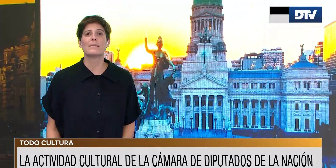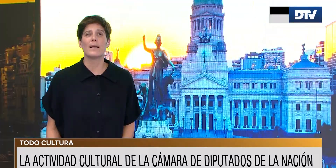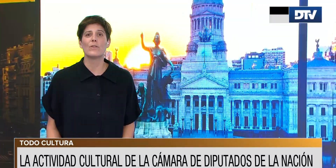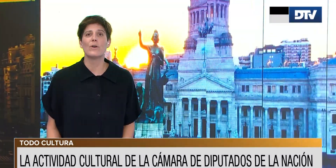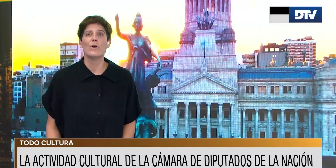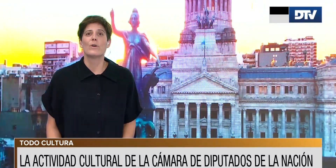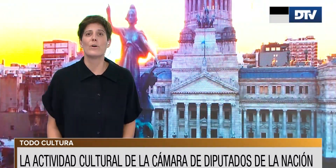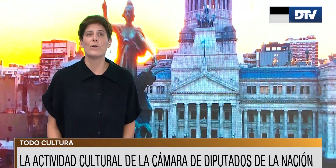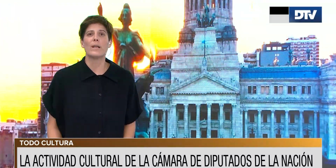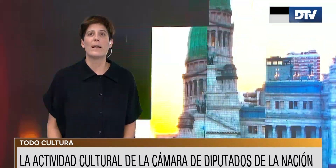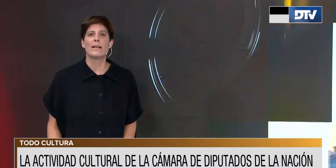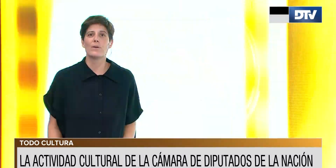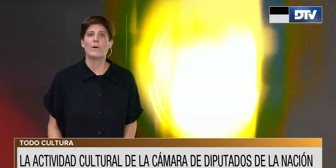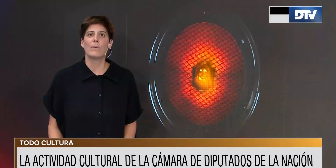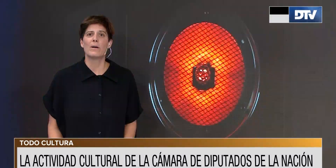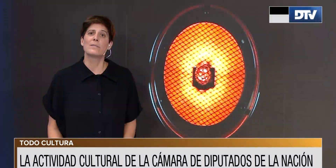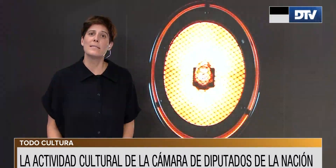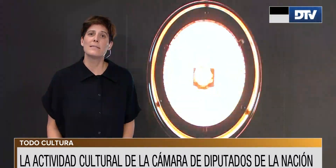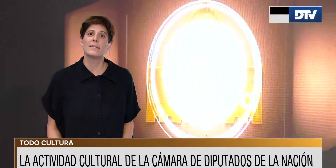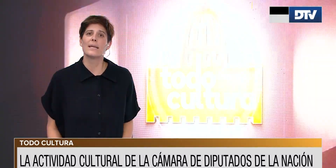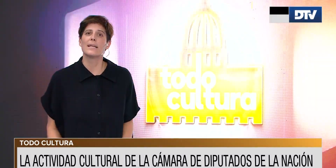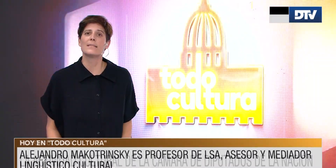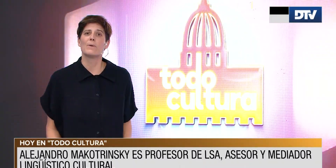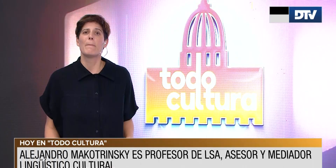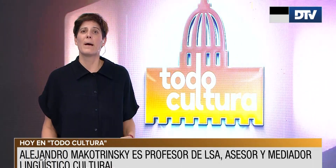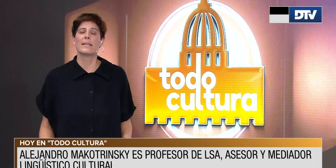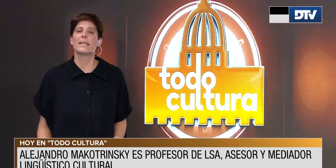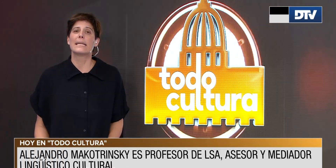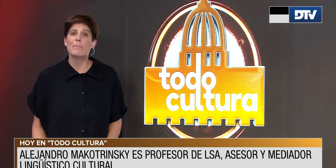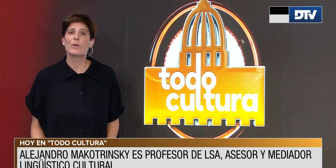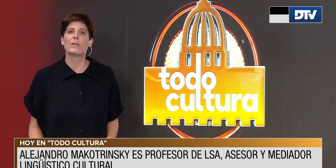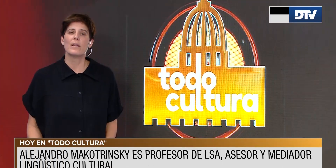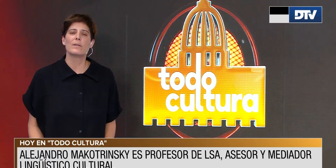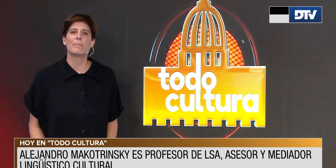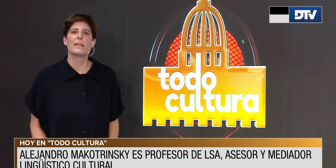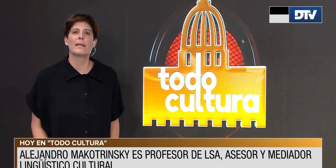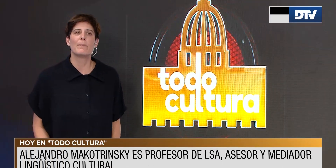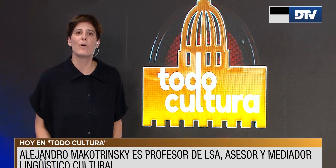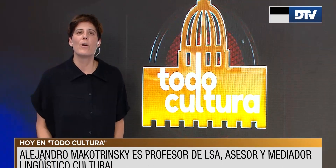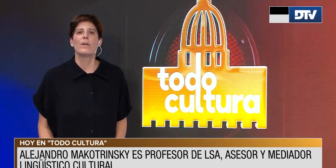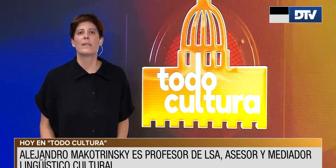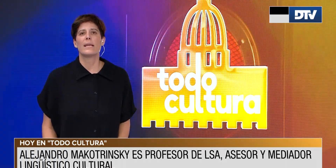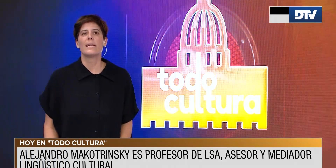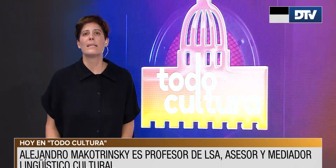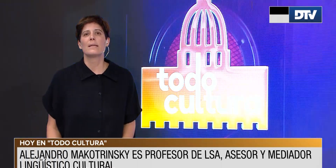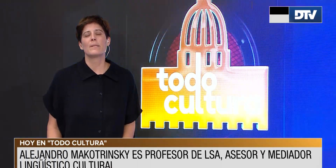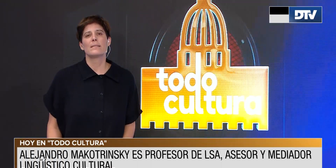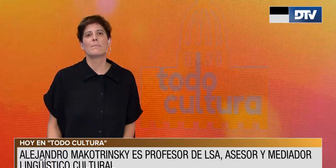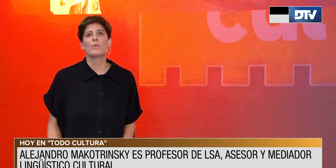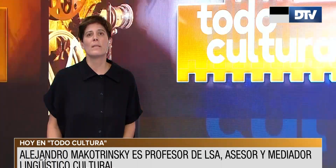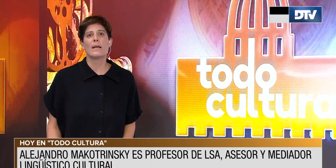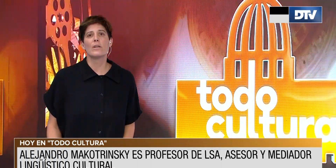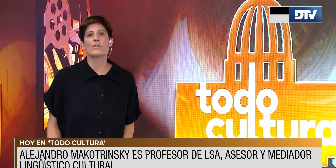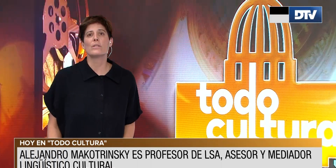estar conversando con Alejandro Makosinski, que él es parte del equipo y coordinador también del equipo de